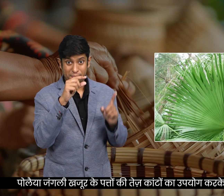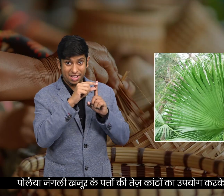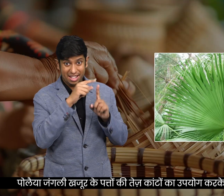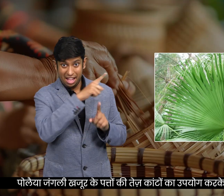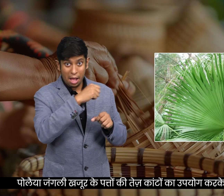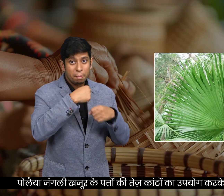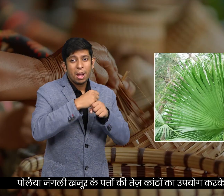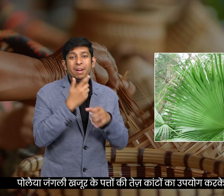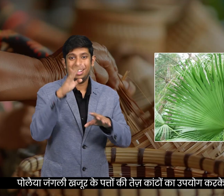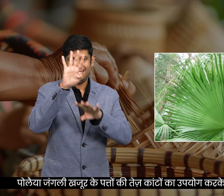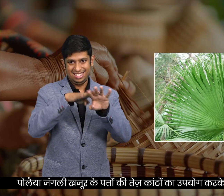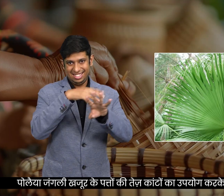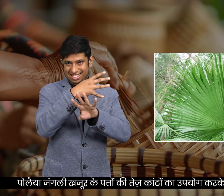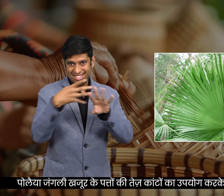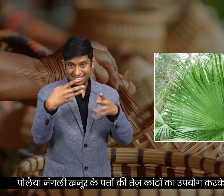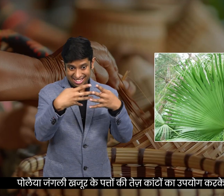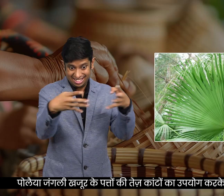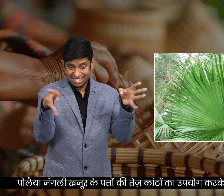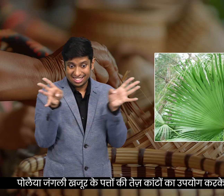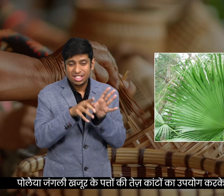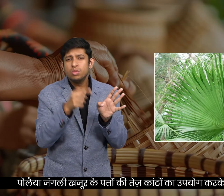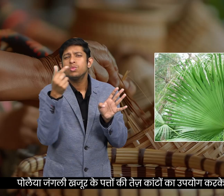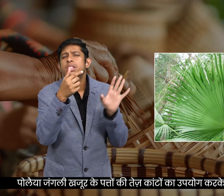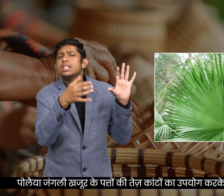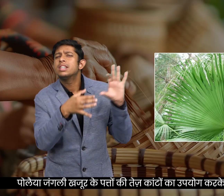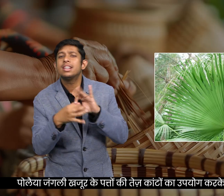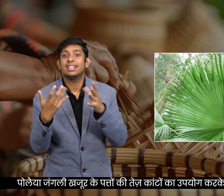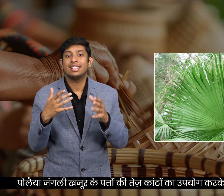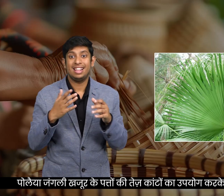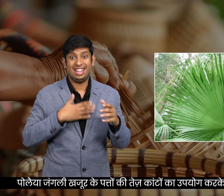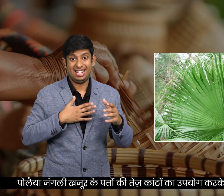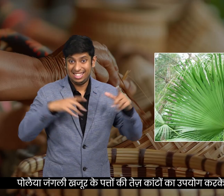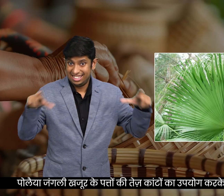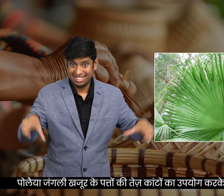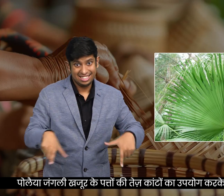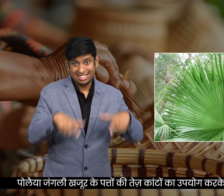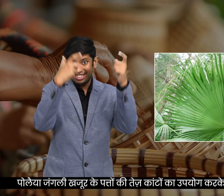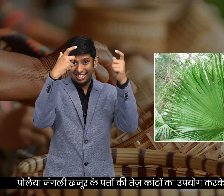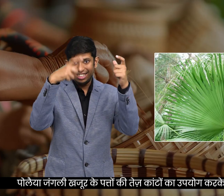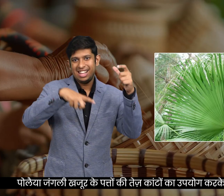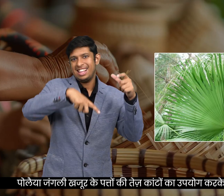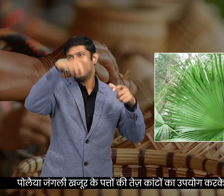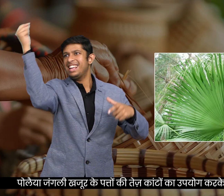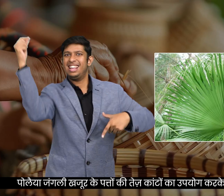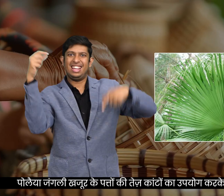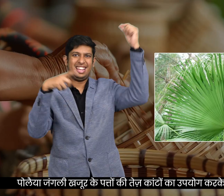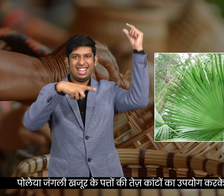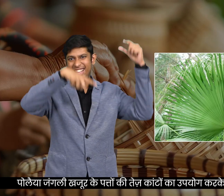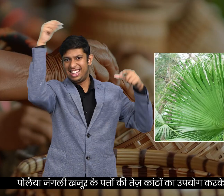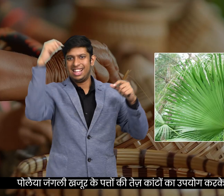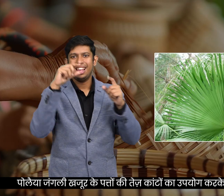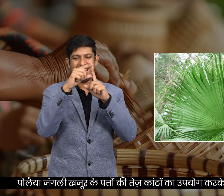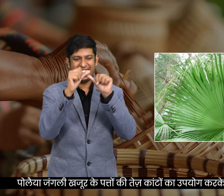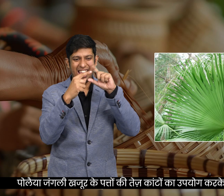पुलैया जंगली खजूर के पत्तों की तेज कांटों का उपयोग करके टोकरियां बनाता है।